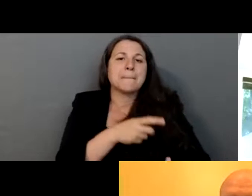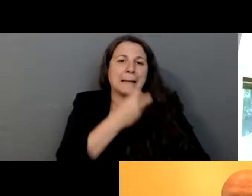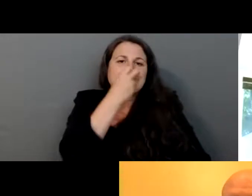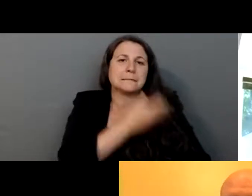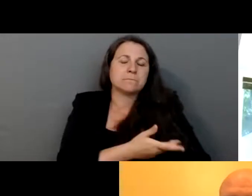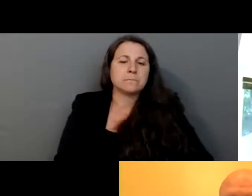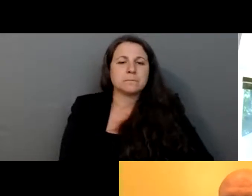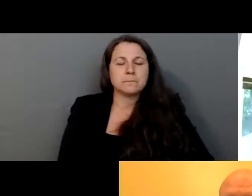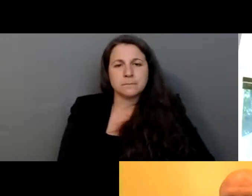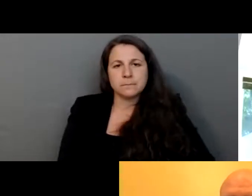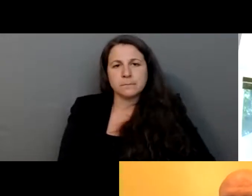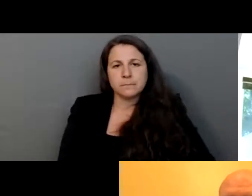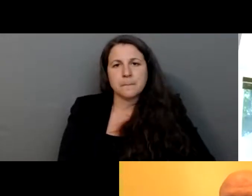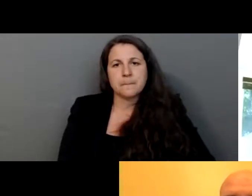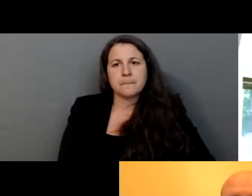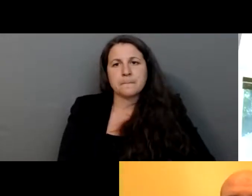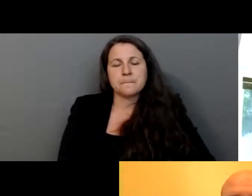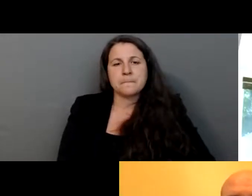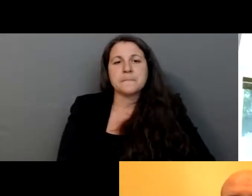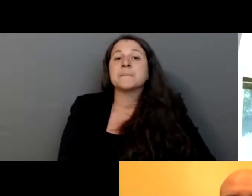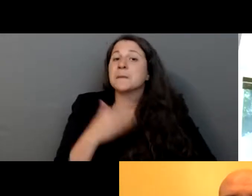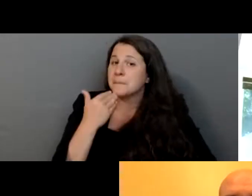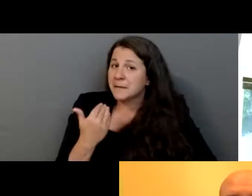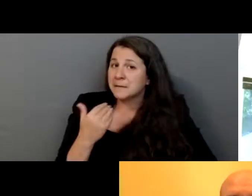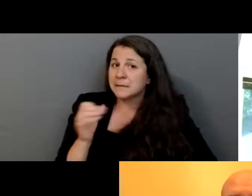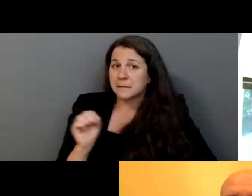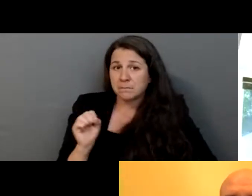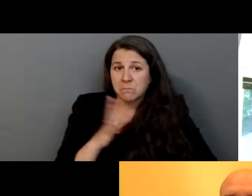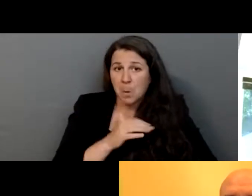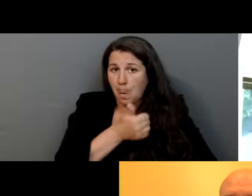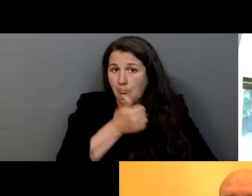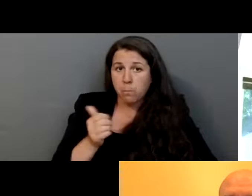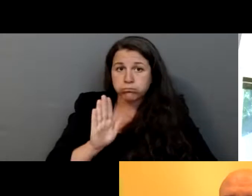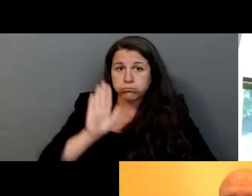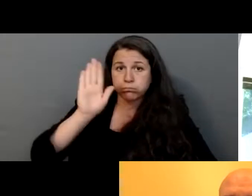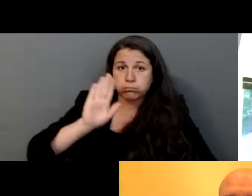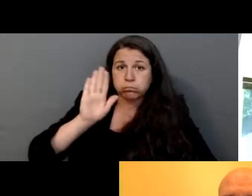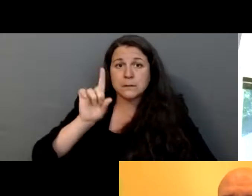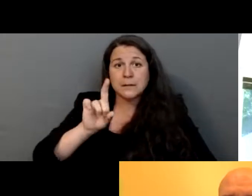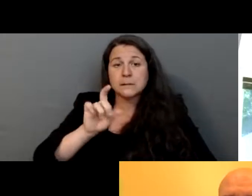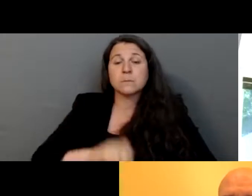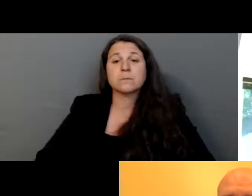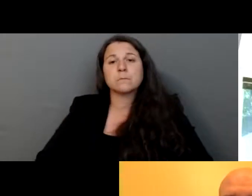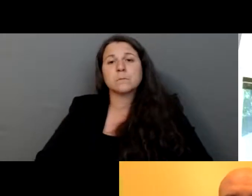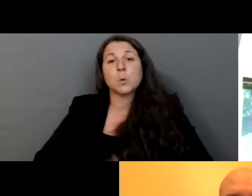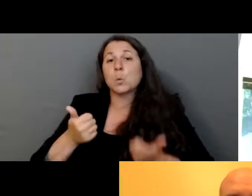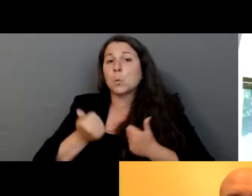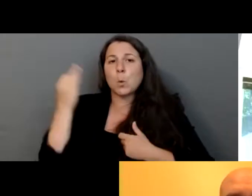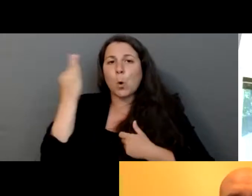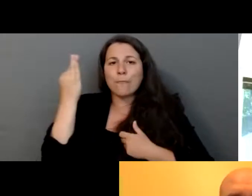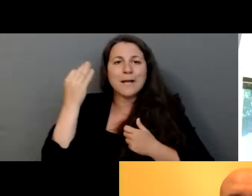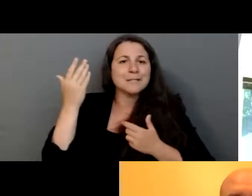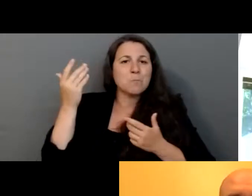Merci, Sébastien. Est-ce que d'autres personnes souhaiteraient poser une question? Ou peut-être même les panélistes entre vous, est-ce que